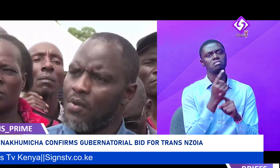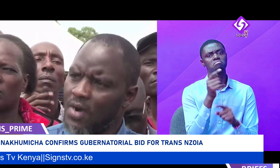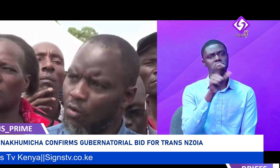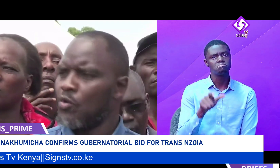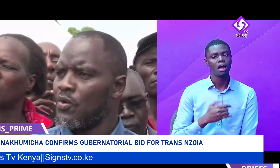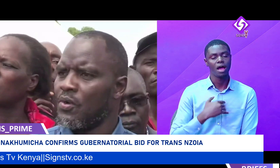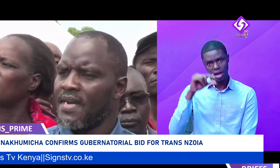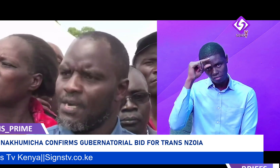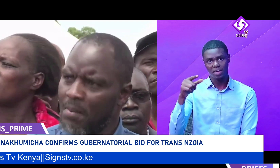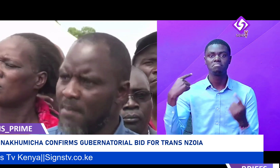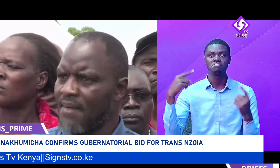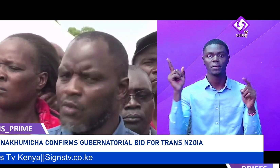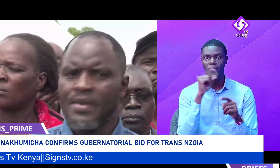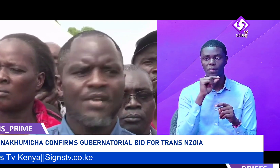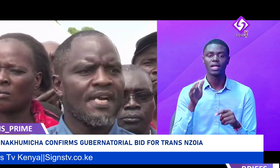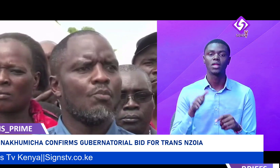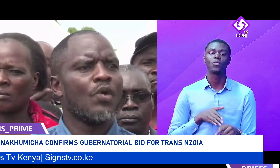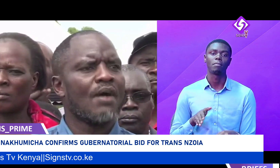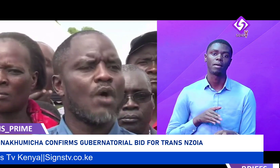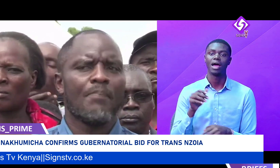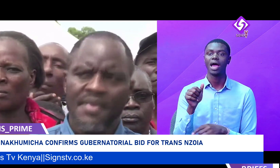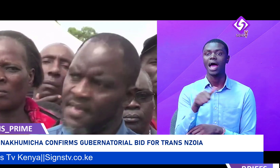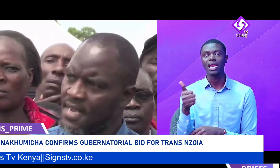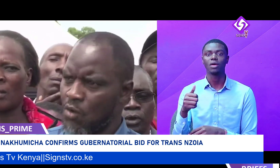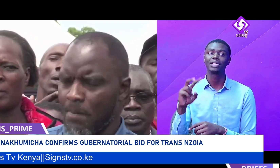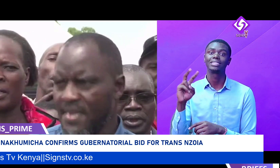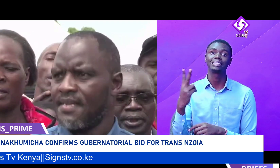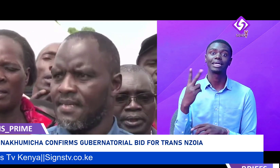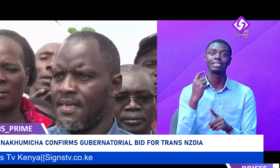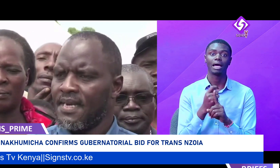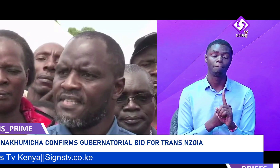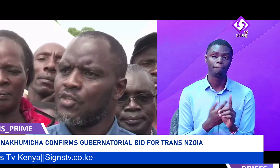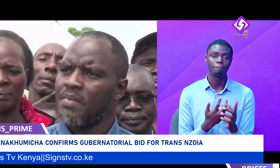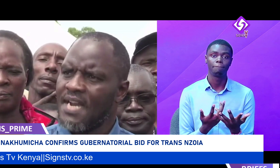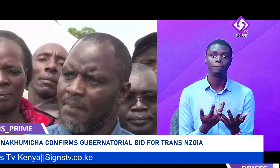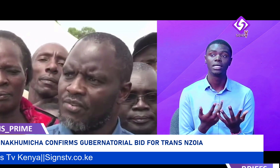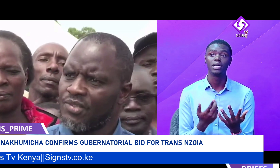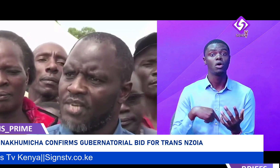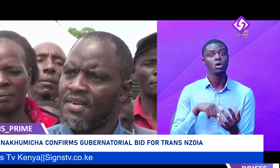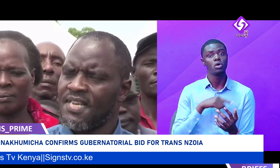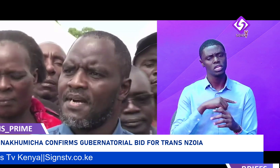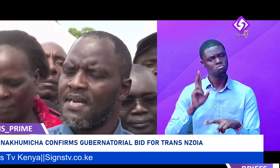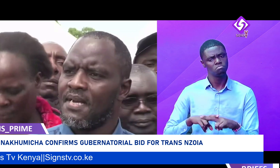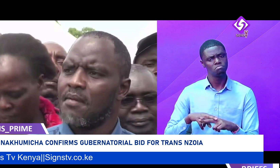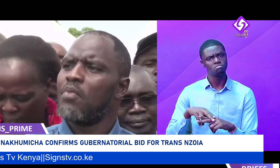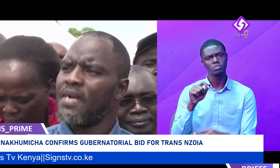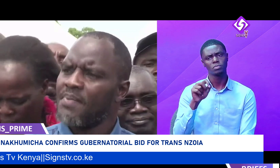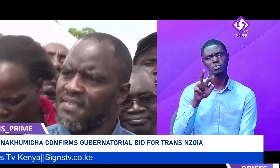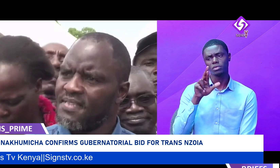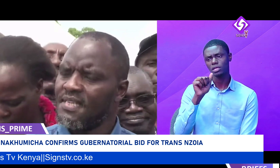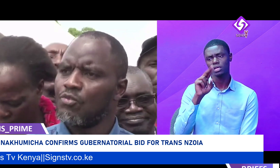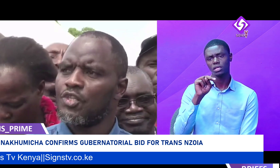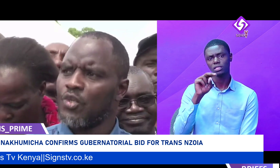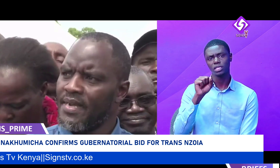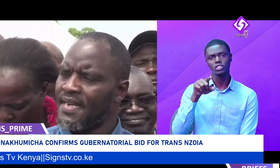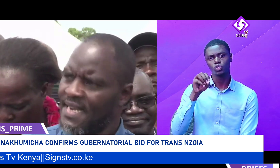ambao wamefaulu na ni wamama, wengine wanaenda muhula wao wa pili. Na sisi tumekaa hapa Trans Nzoia tukasema mbona pia